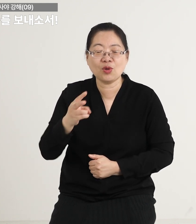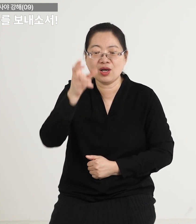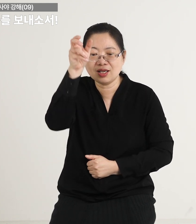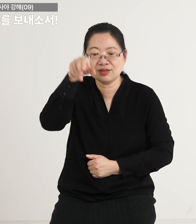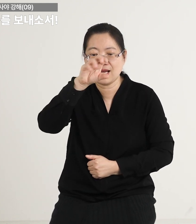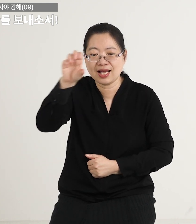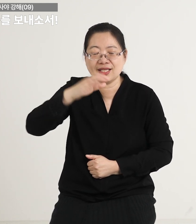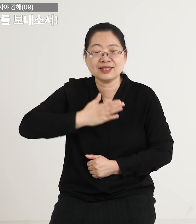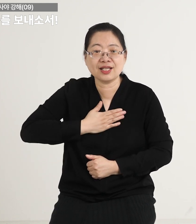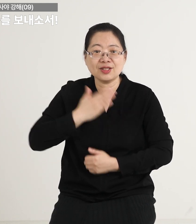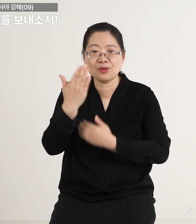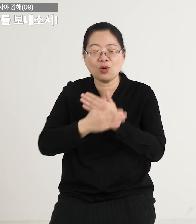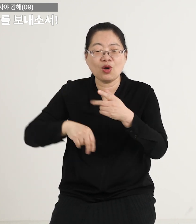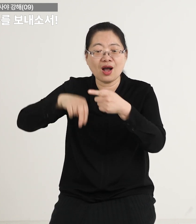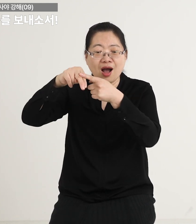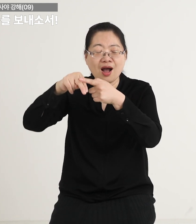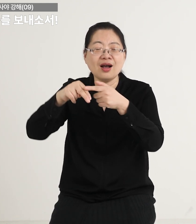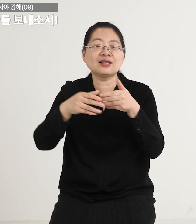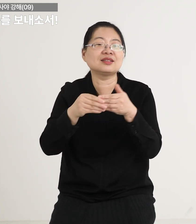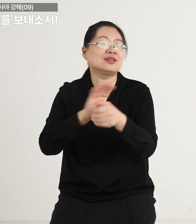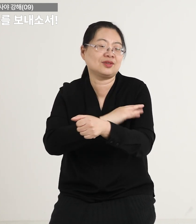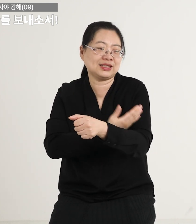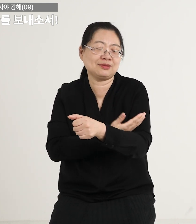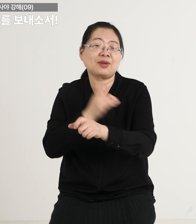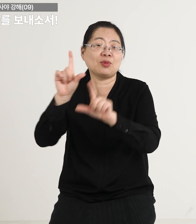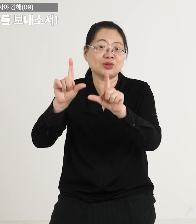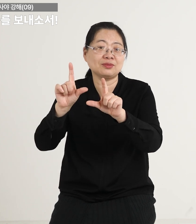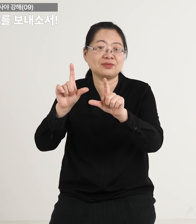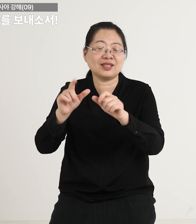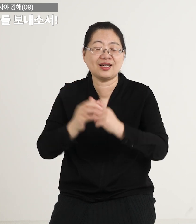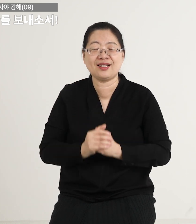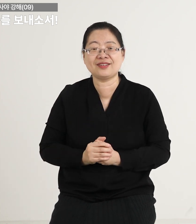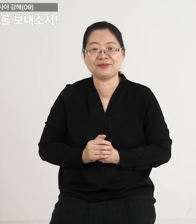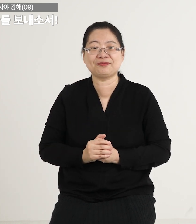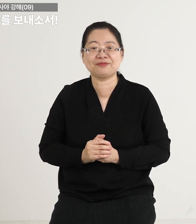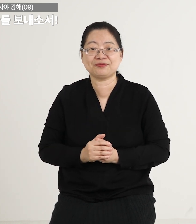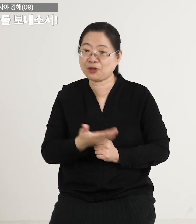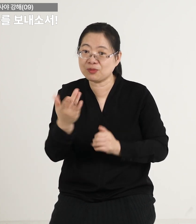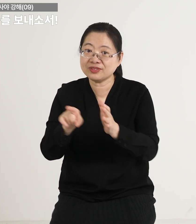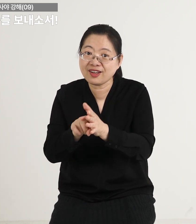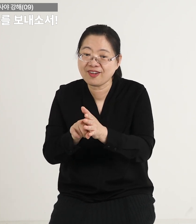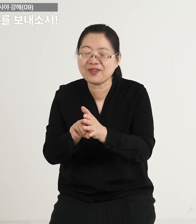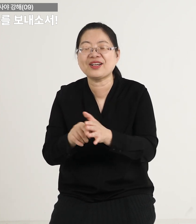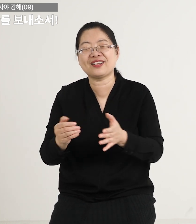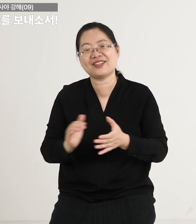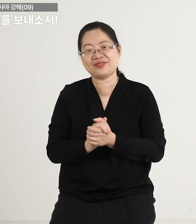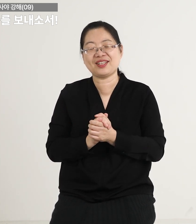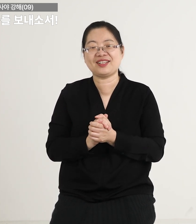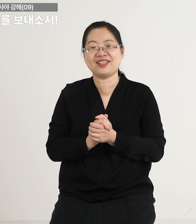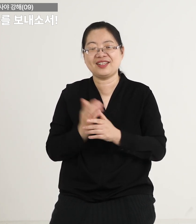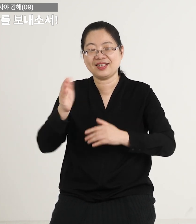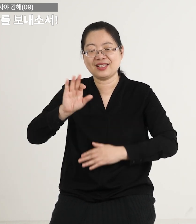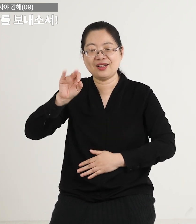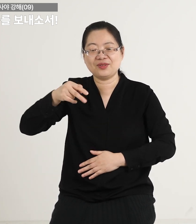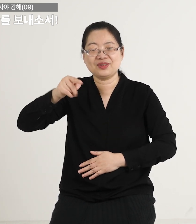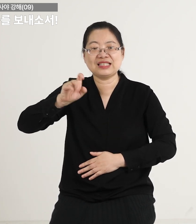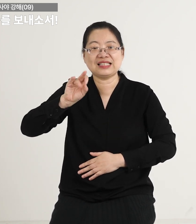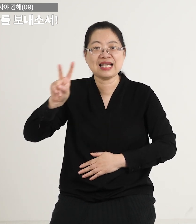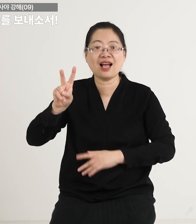십자가에 자기 몸을 드리는 리더십이에요. 믿습니까? 그런데 우시아는